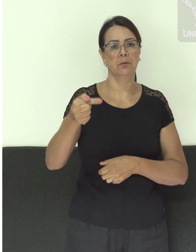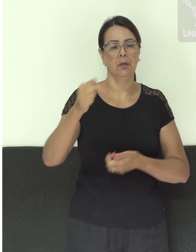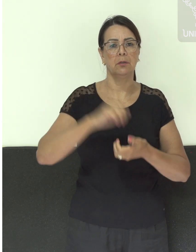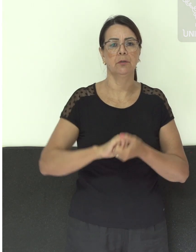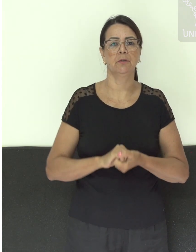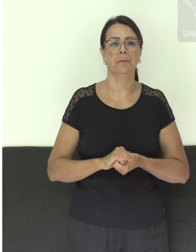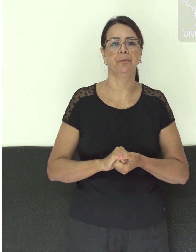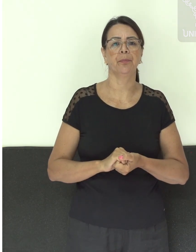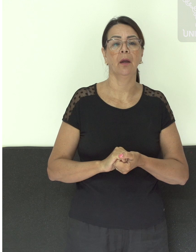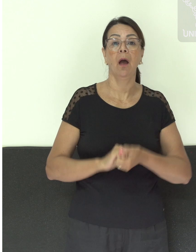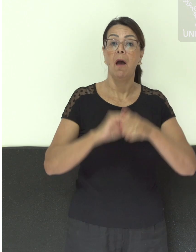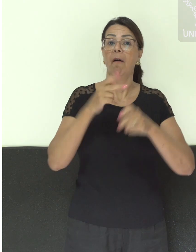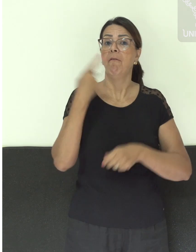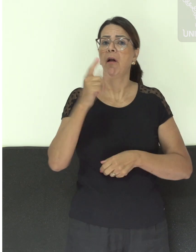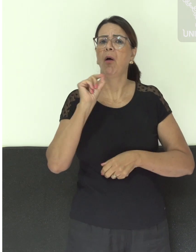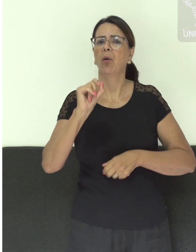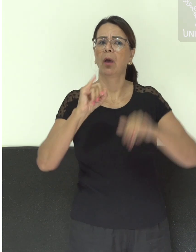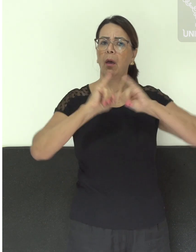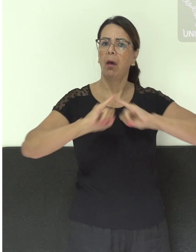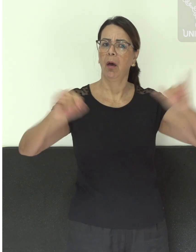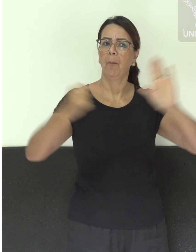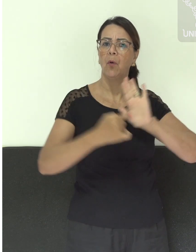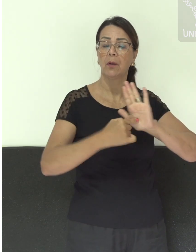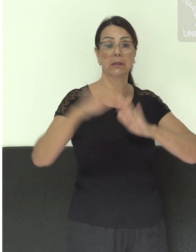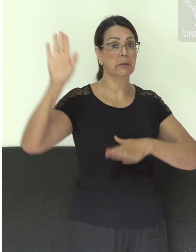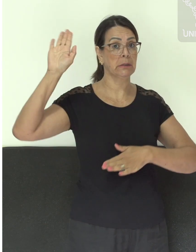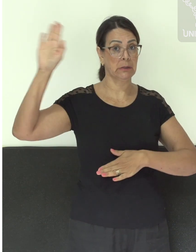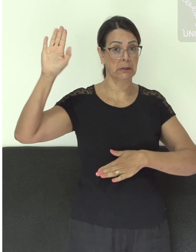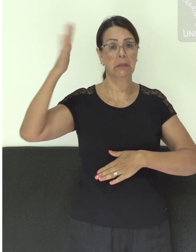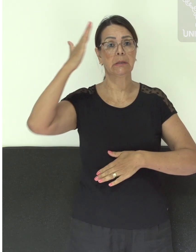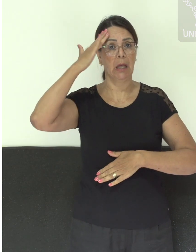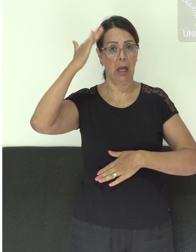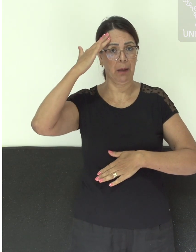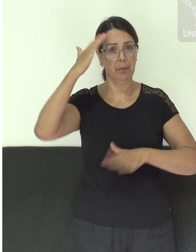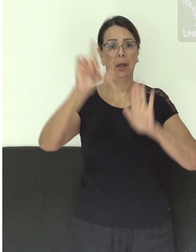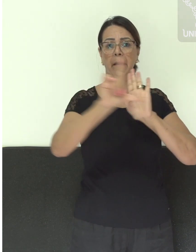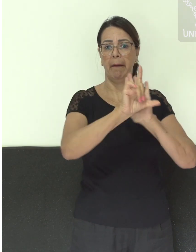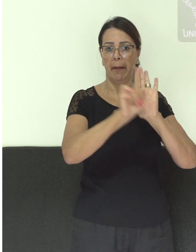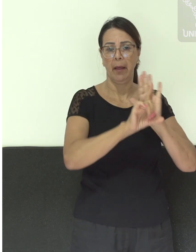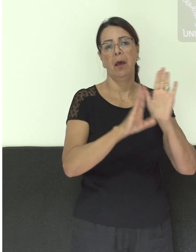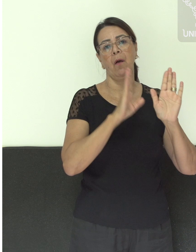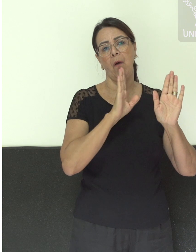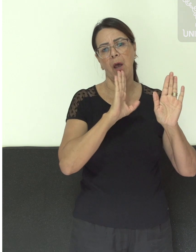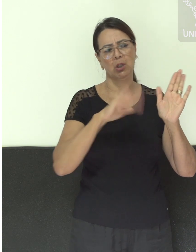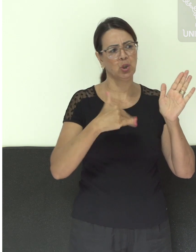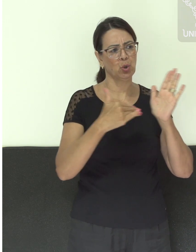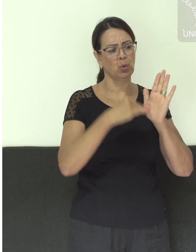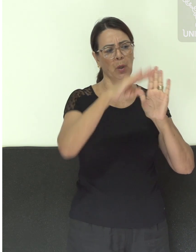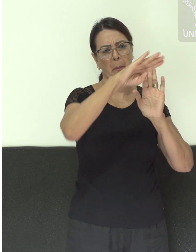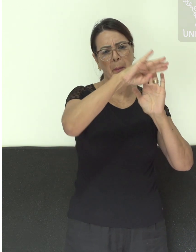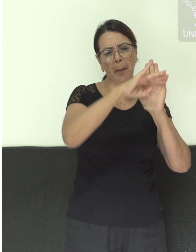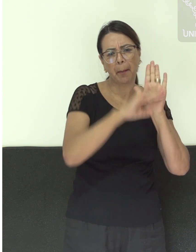9.15.7. Declarar ainda que tem ciência das legislações acima mencionadas e